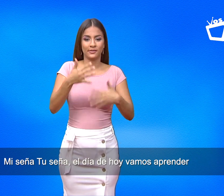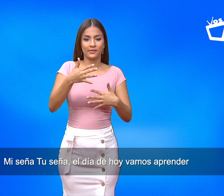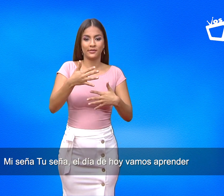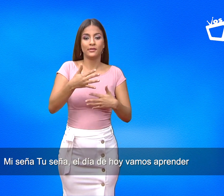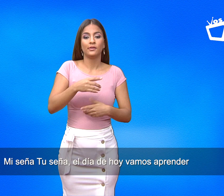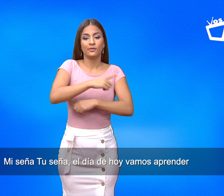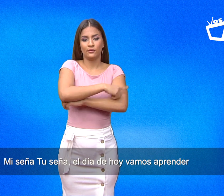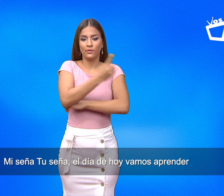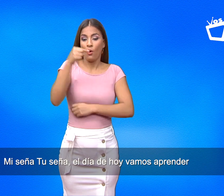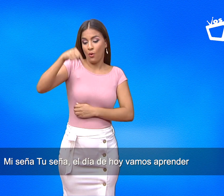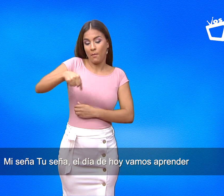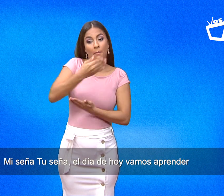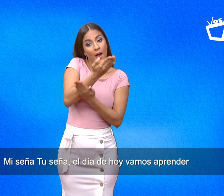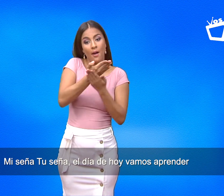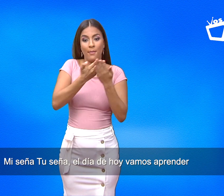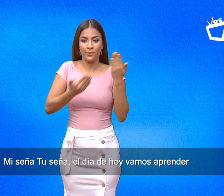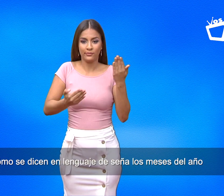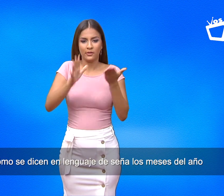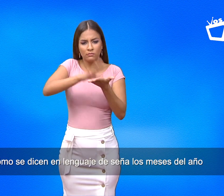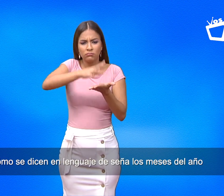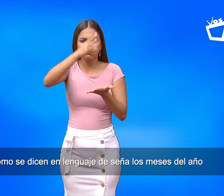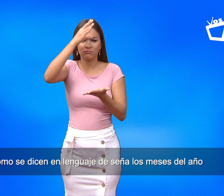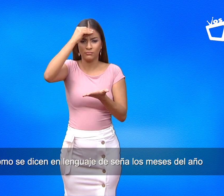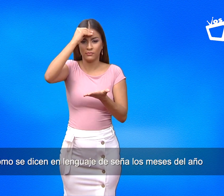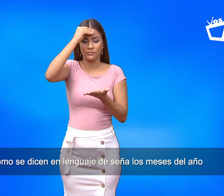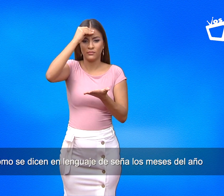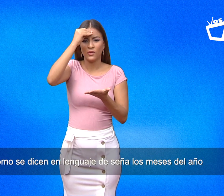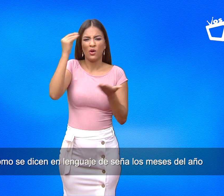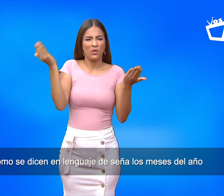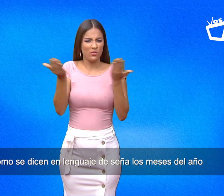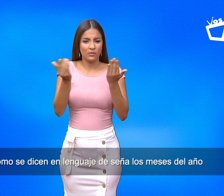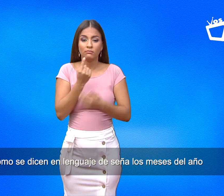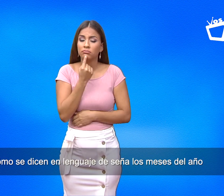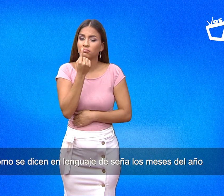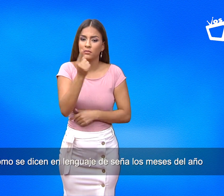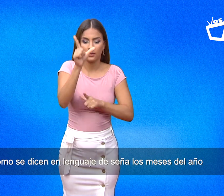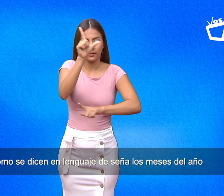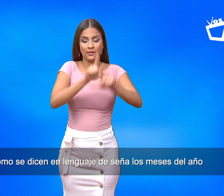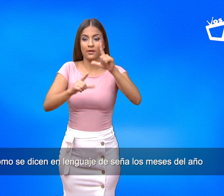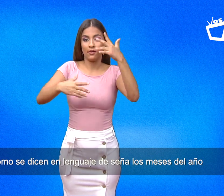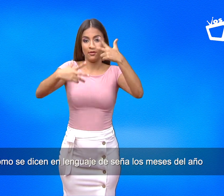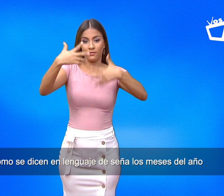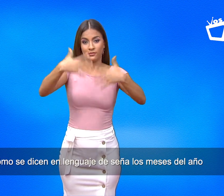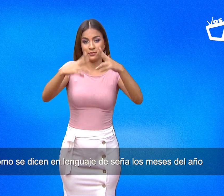el día de hoy vamos a aprender cómo se dice en el lenguaje de señas los masters del año